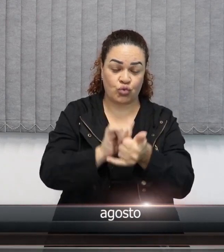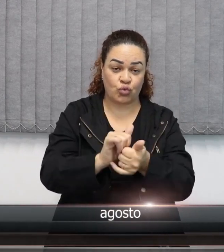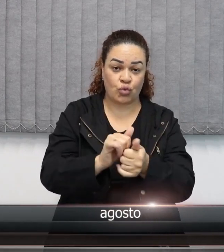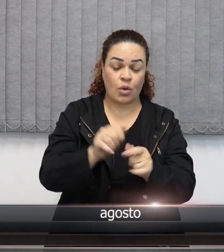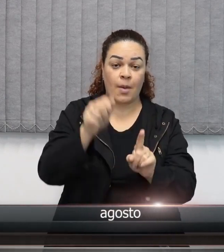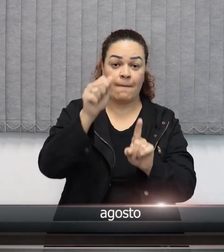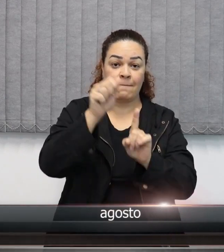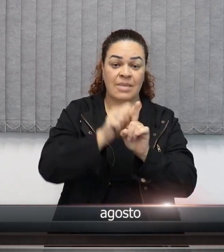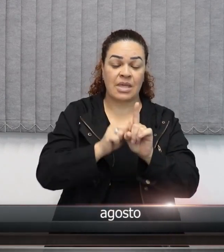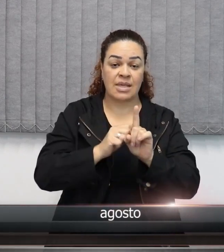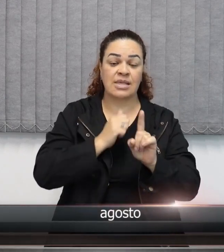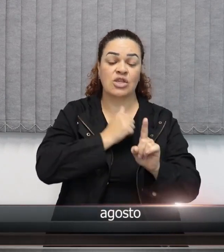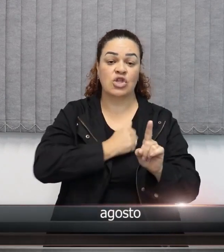agosto,